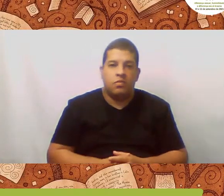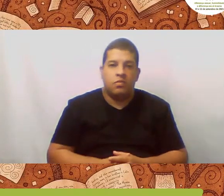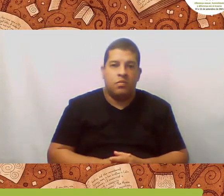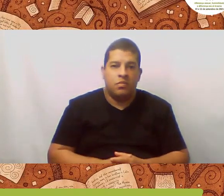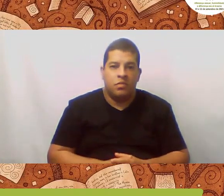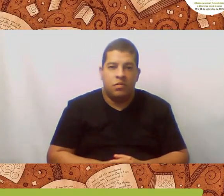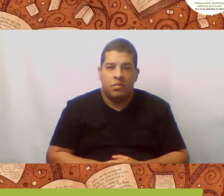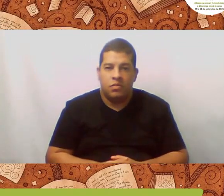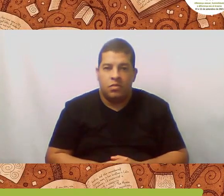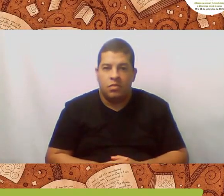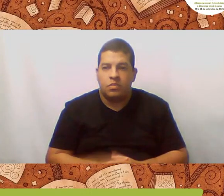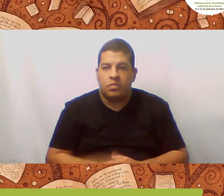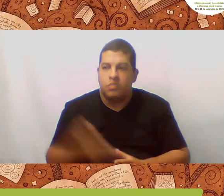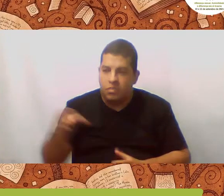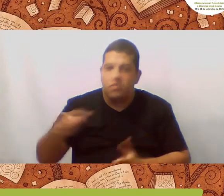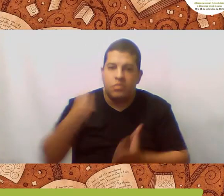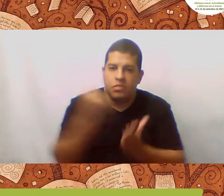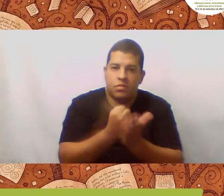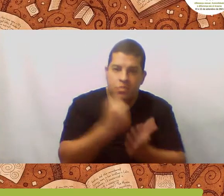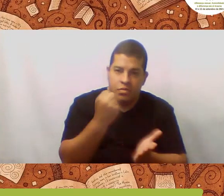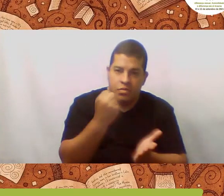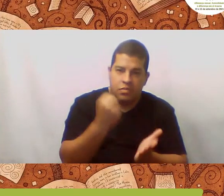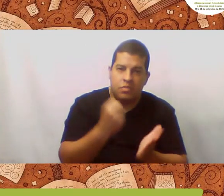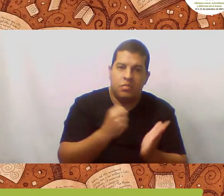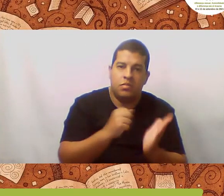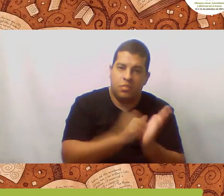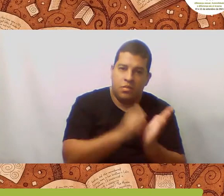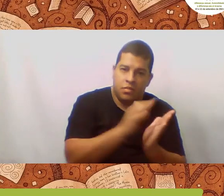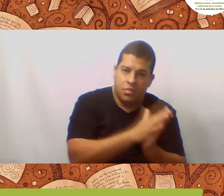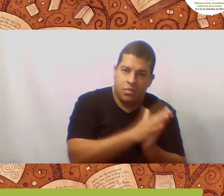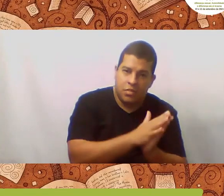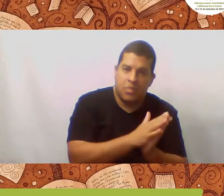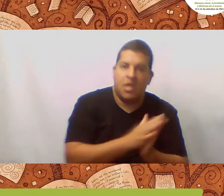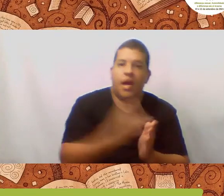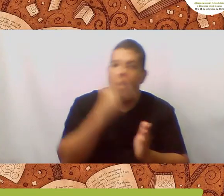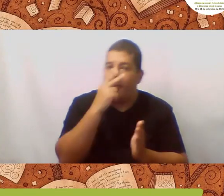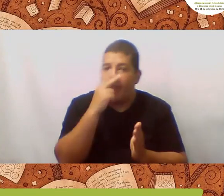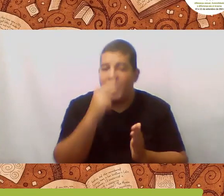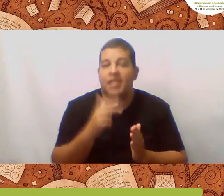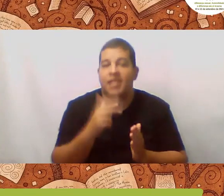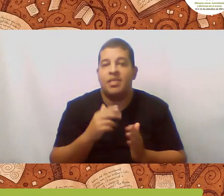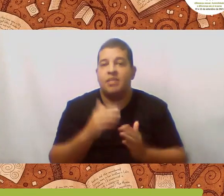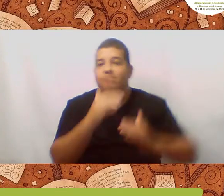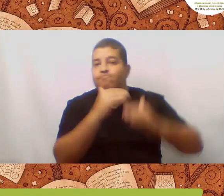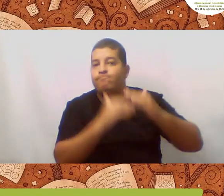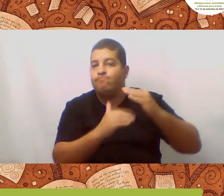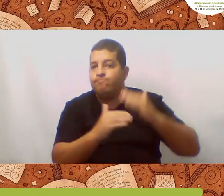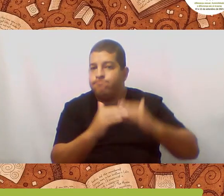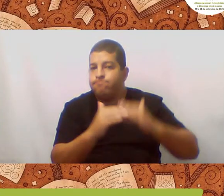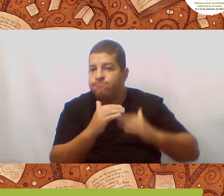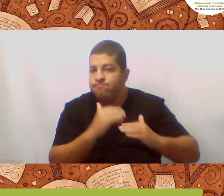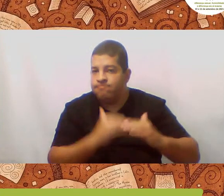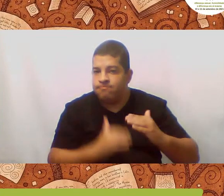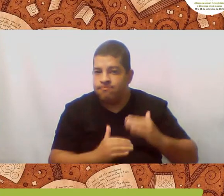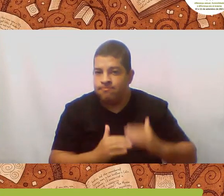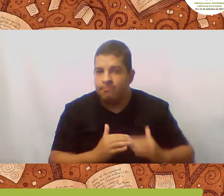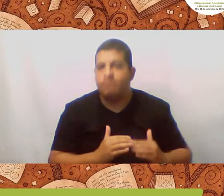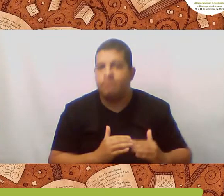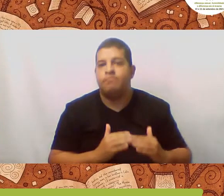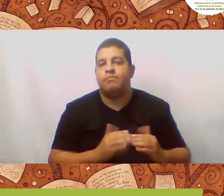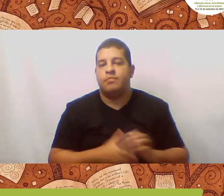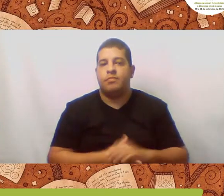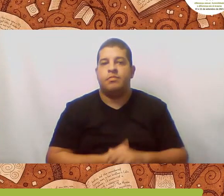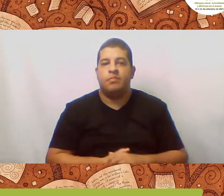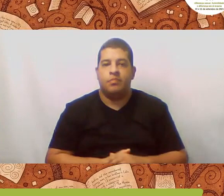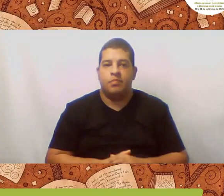ela registra, né, uma espécie de regressão civilizatória, mesmo aos padrões anteriores